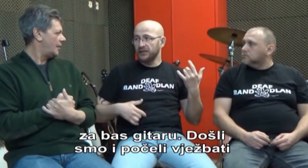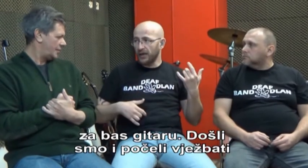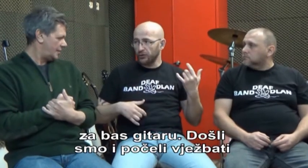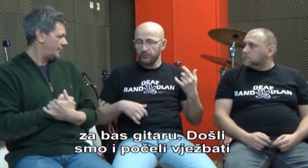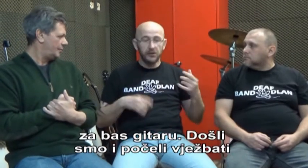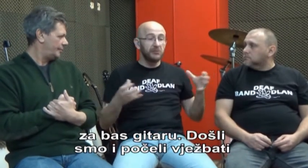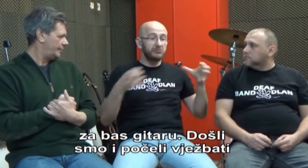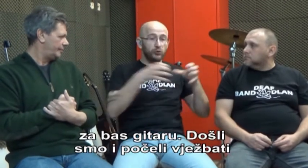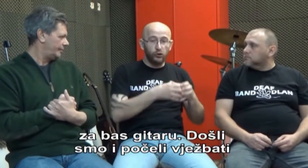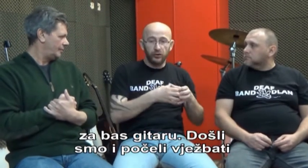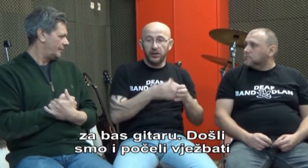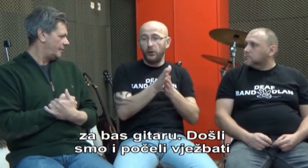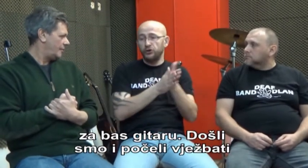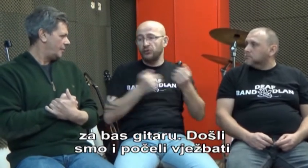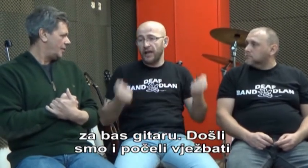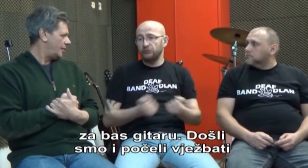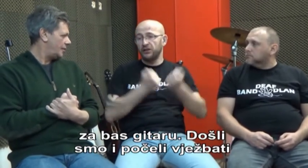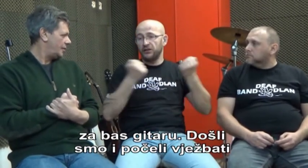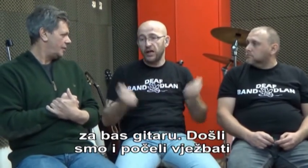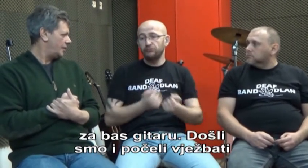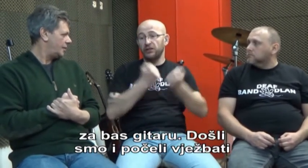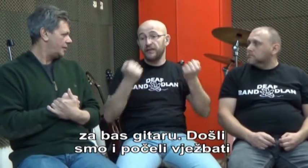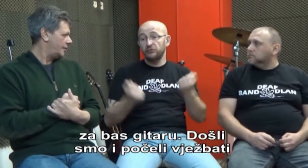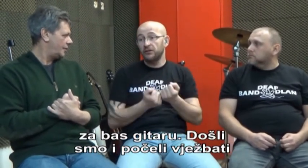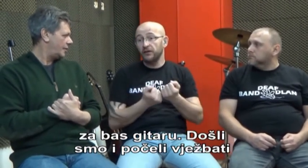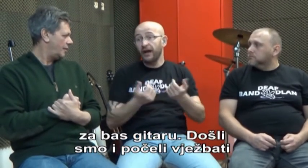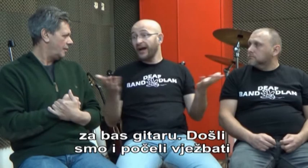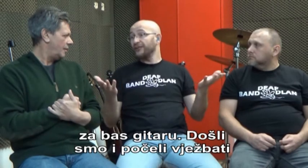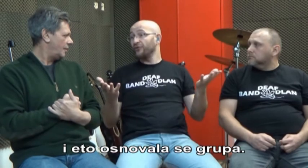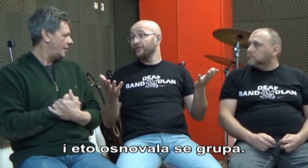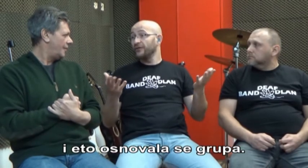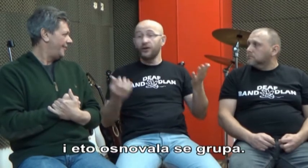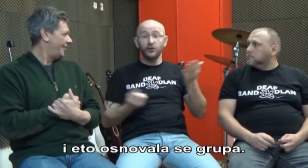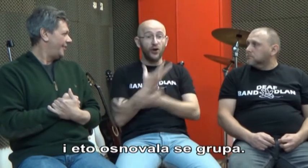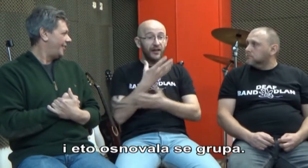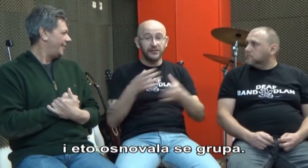gitarom, mi došli i počeli mi vjebati, vjebati, vjebati i eto, osnovali se grupa.